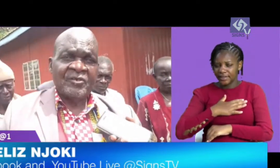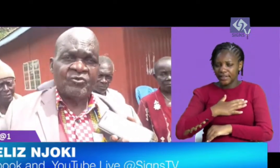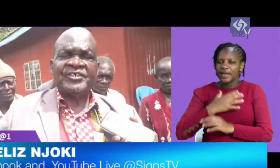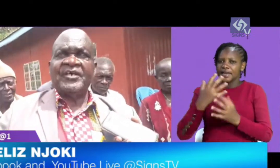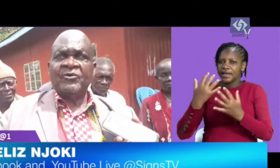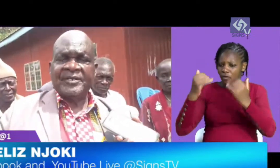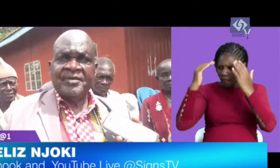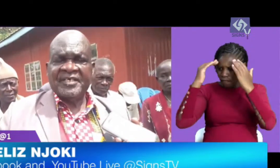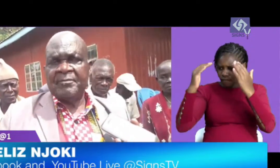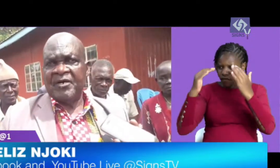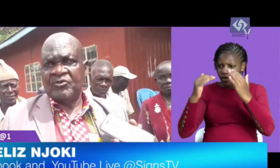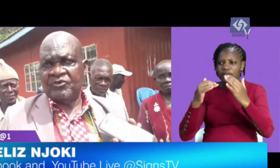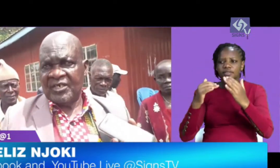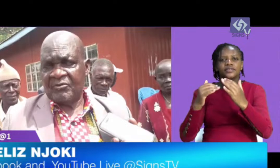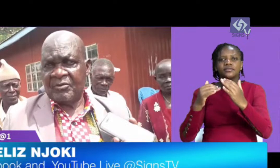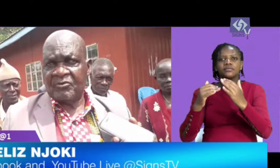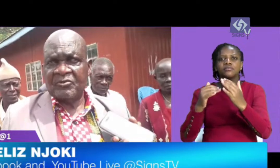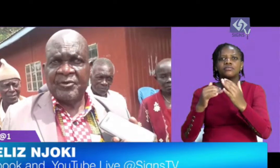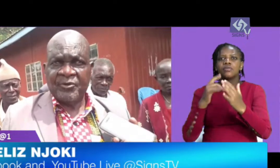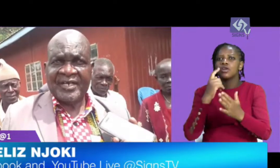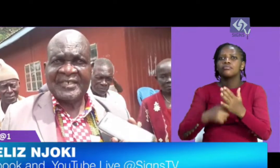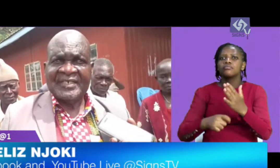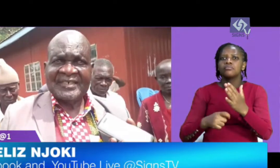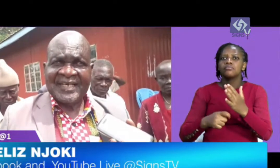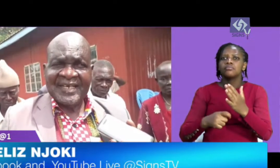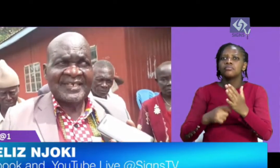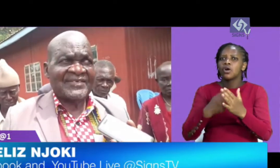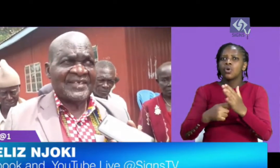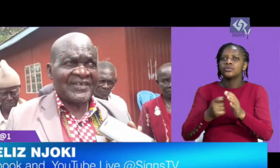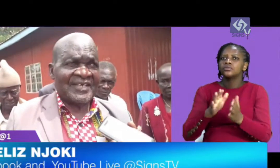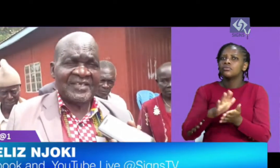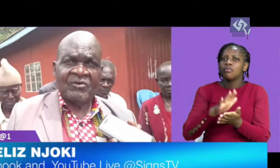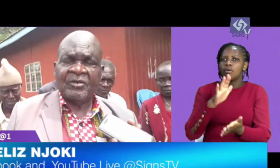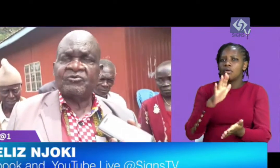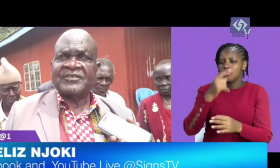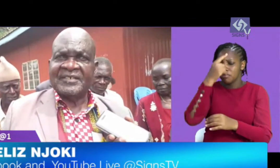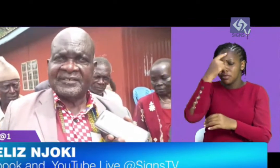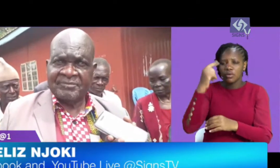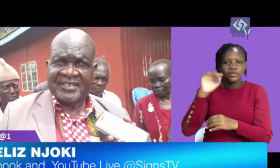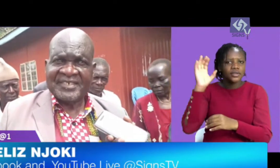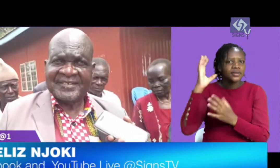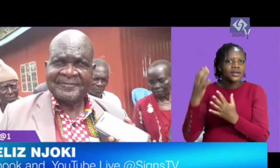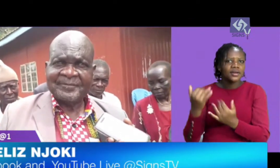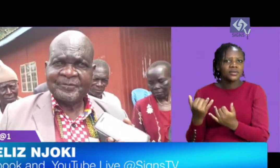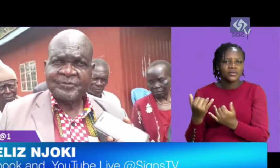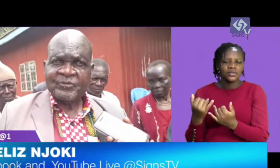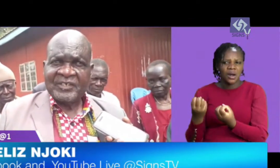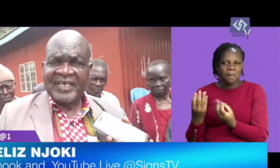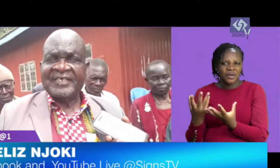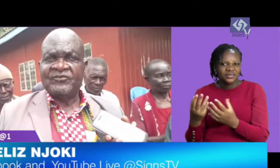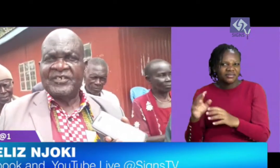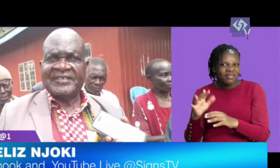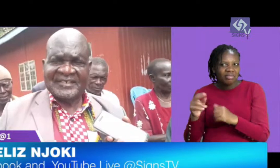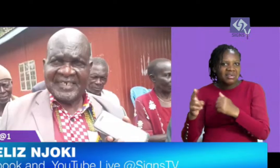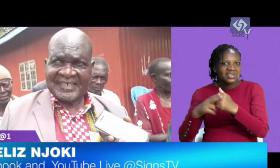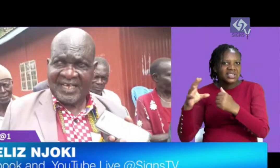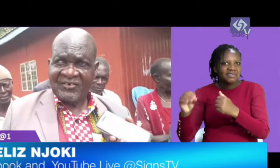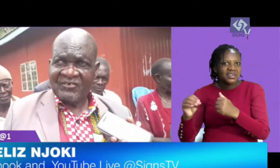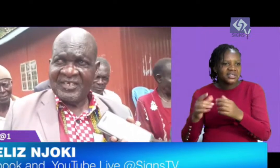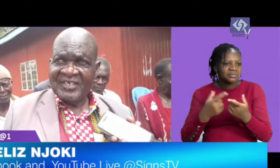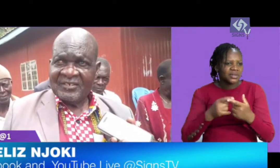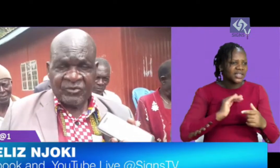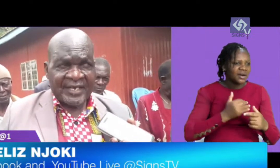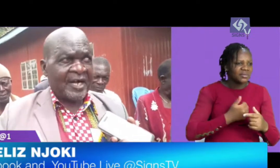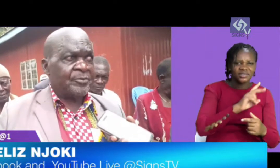bei kushinda wale bei ambao watu Uganda wameweka. Tayari nasikia sasa hivi wanauza shilingi 70. Na yetu shilingi